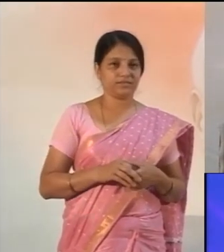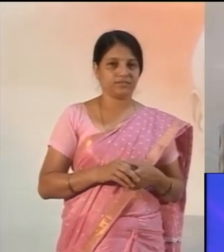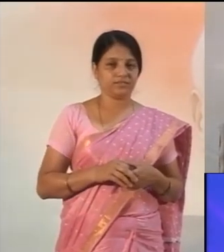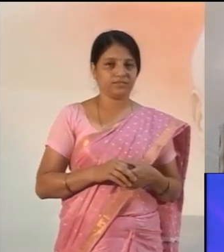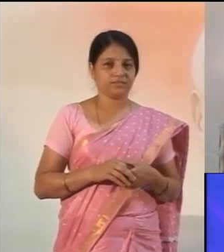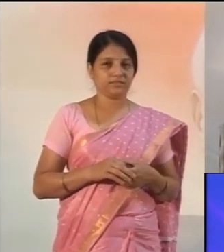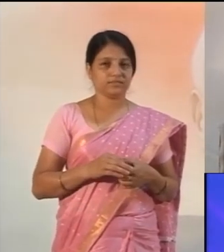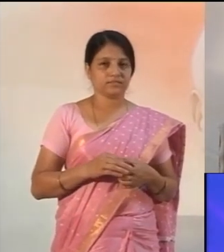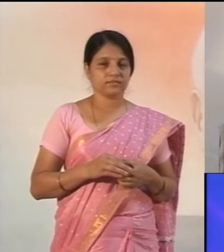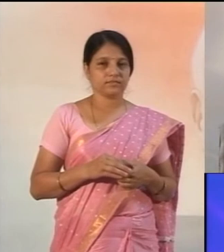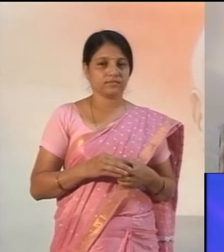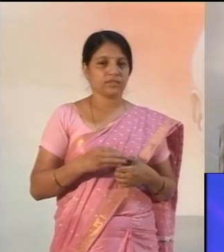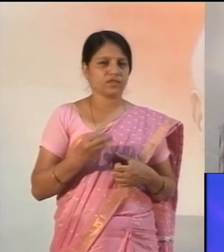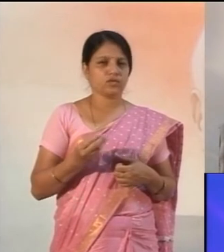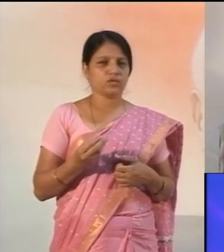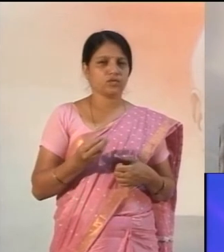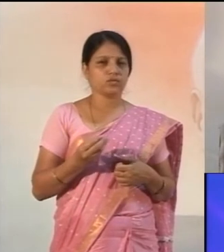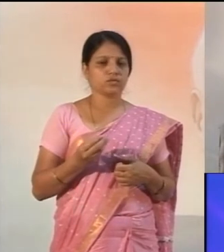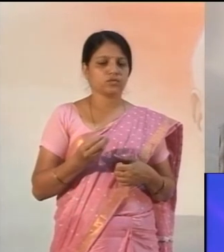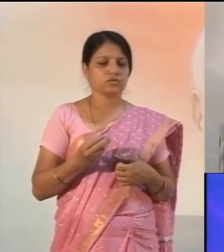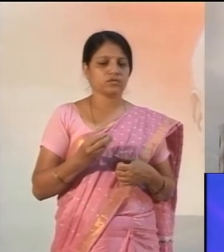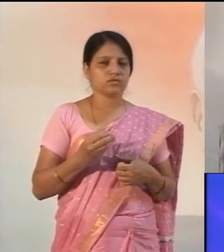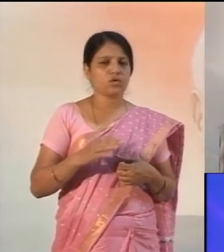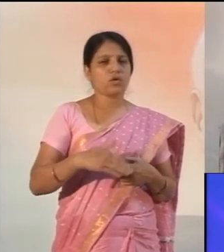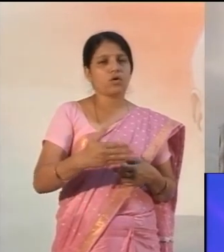कुछ अन्य बातों पर भी ध्यान दें।